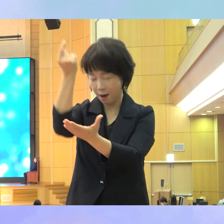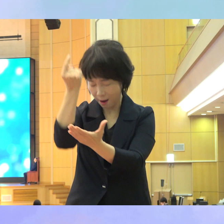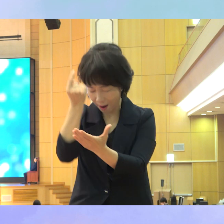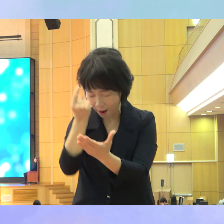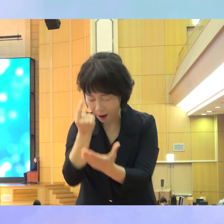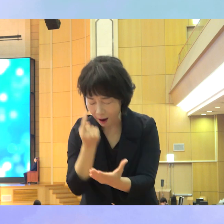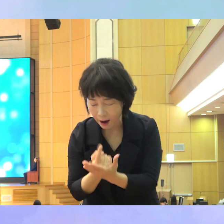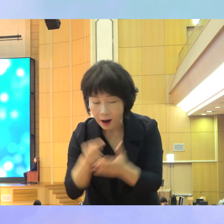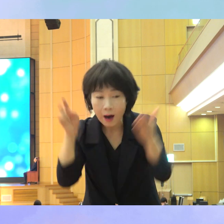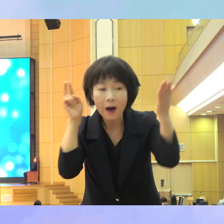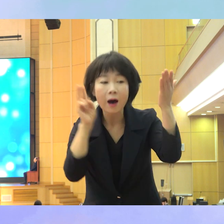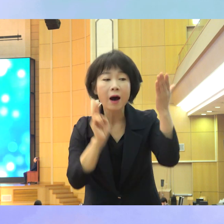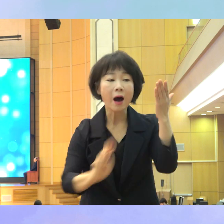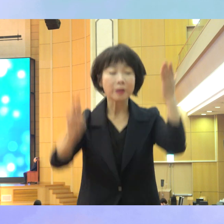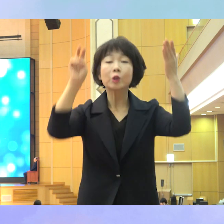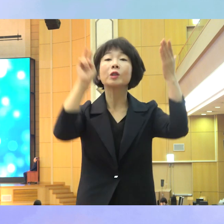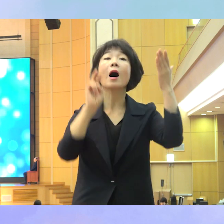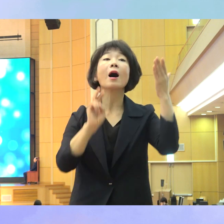임하사